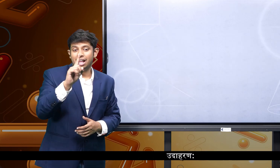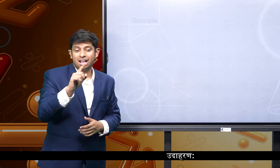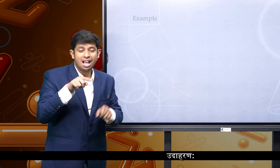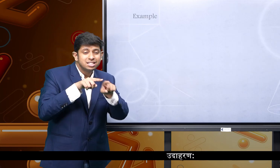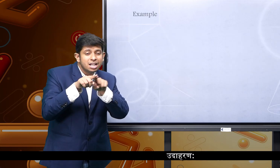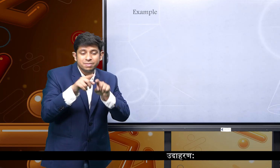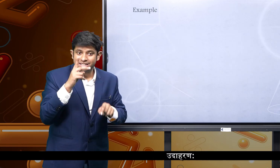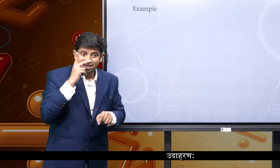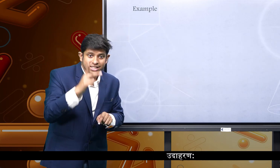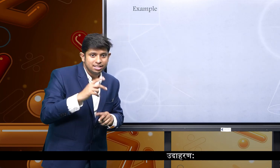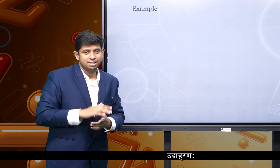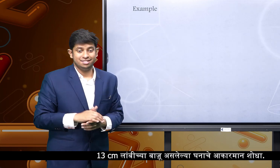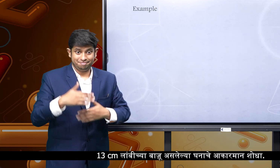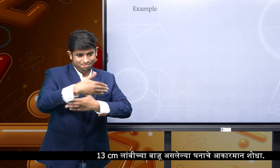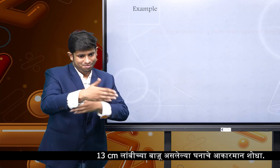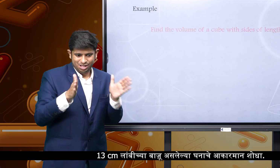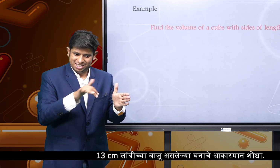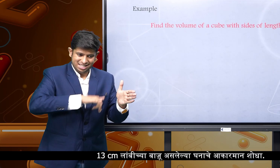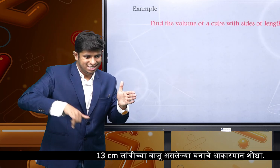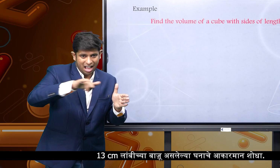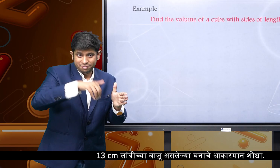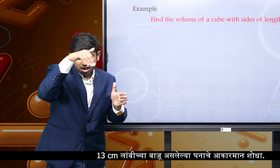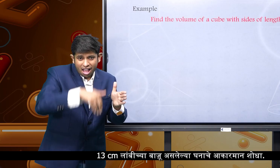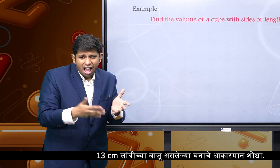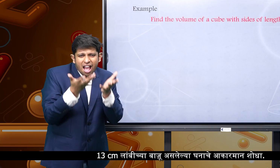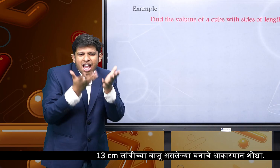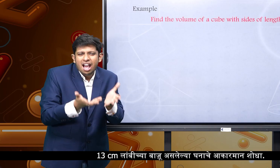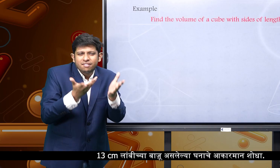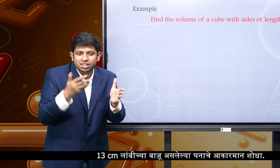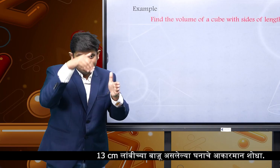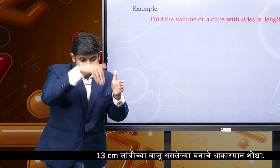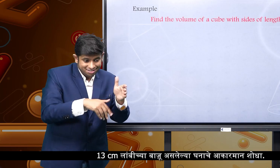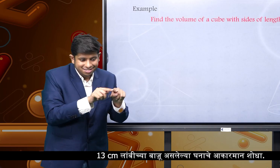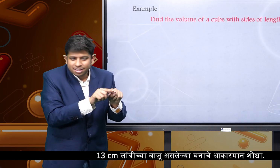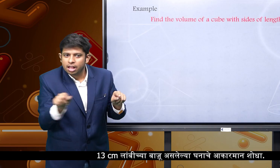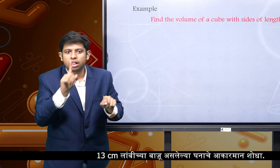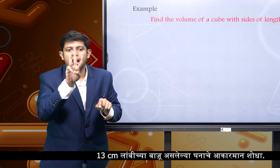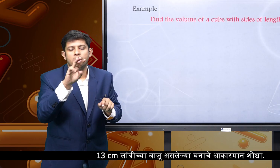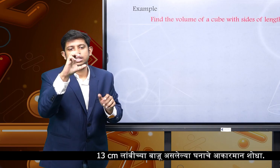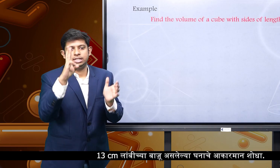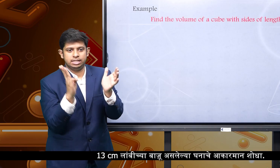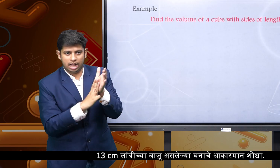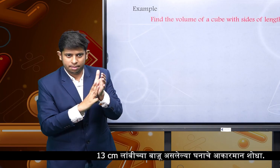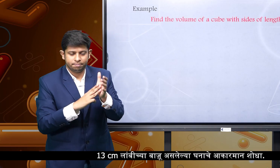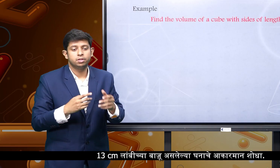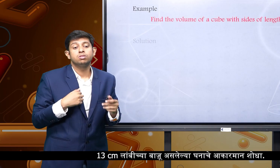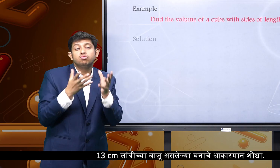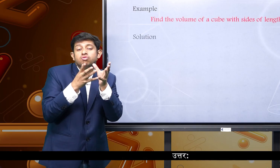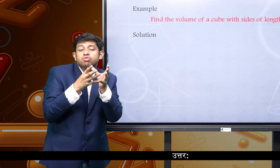उदाहरण 13 सेंटीमीटर लांबीच्या बाजू असलेल्या घनाचे आकारमान शोधा.